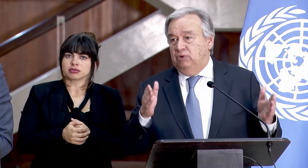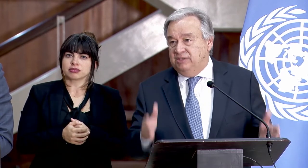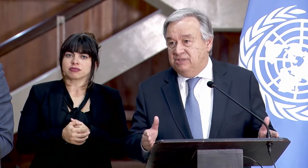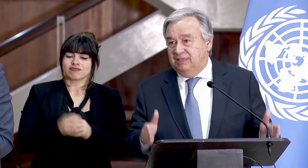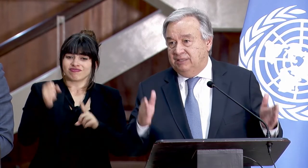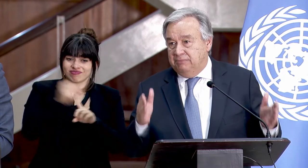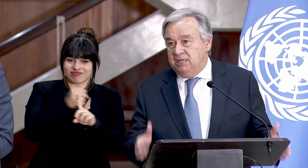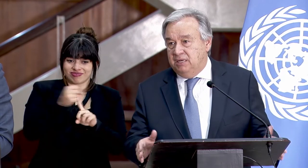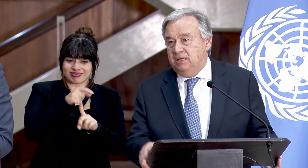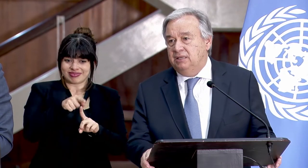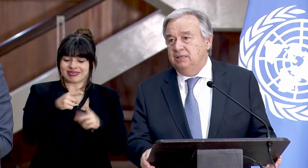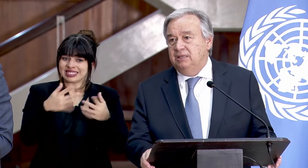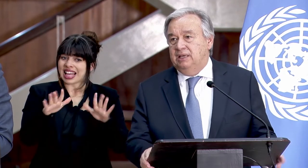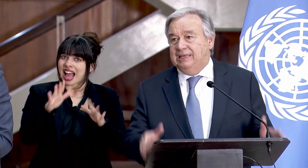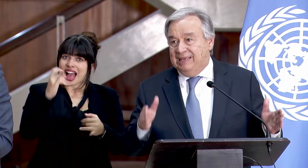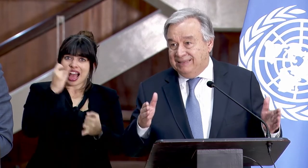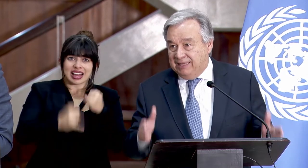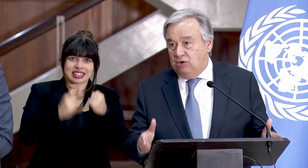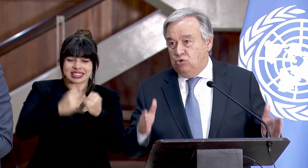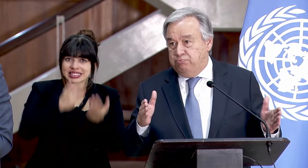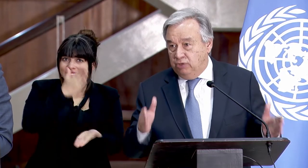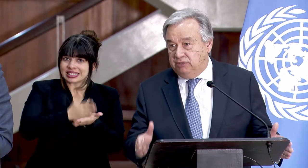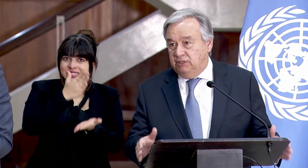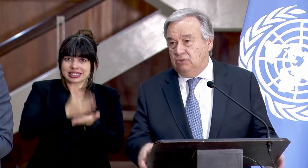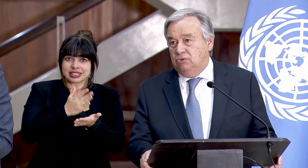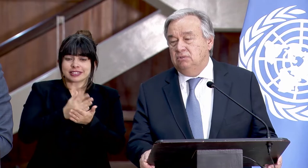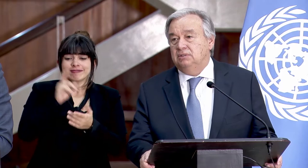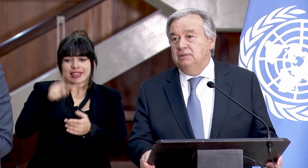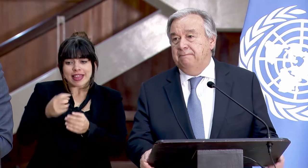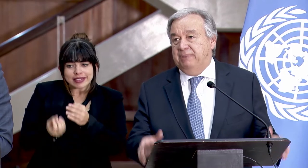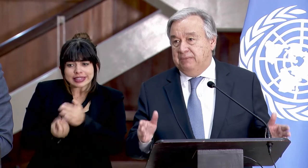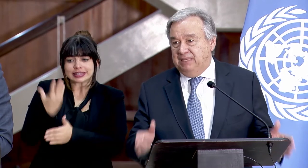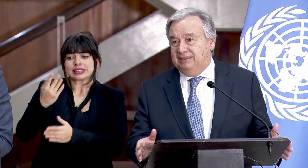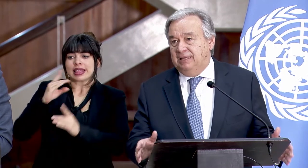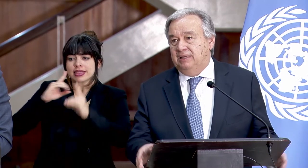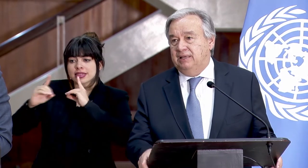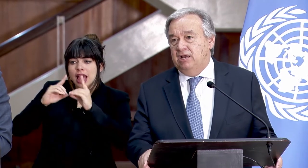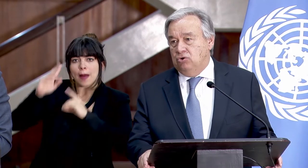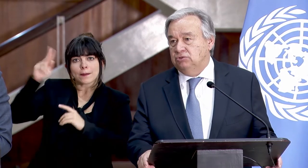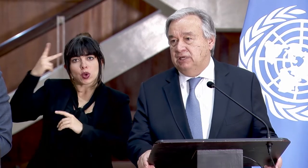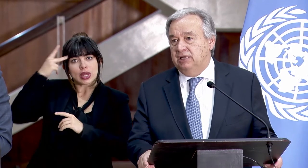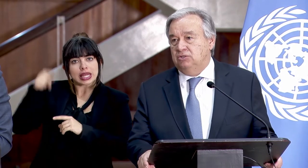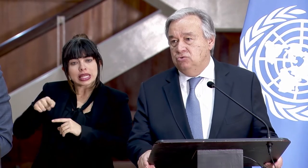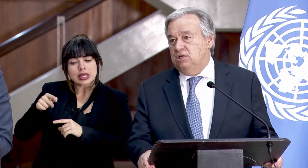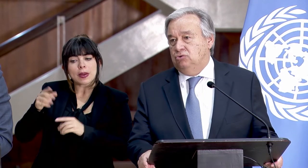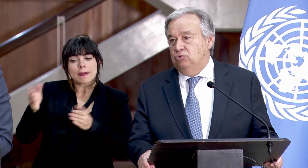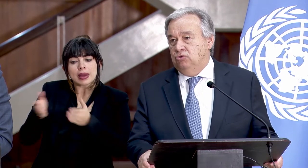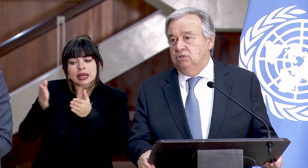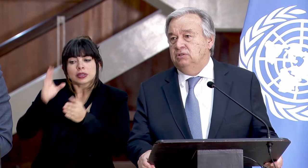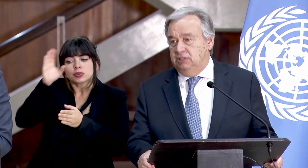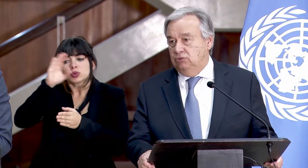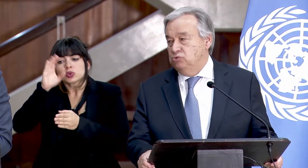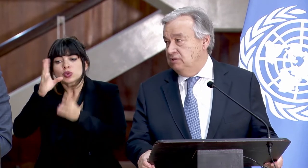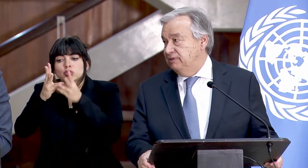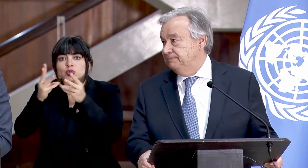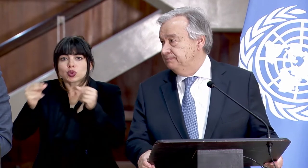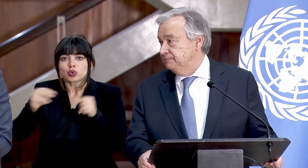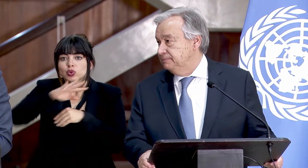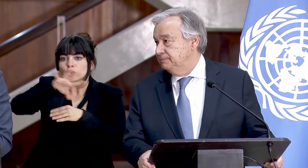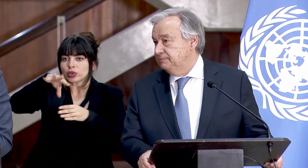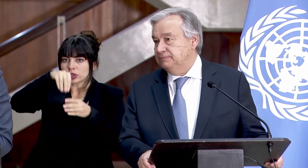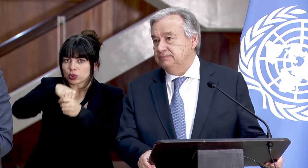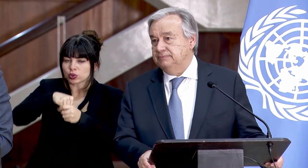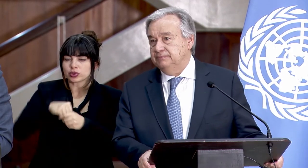la violencia termine y que el diálogo político permita encontrar una solución inclusiva.